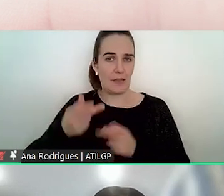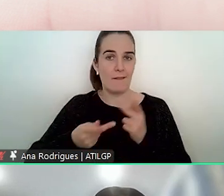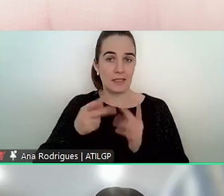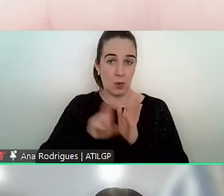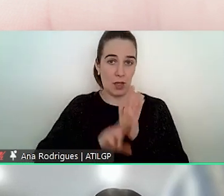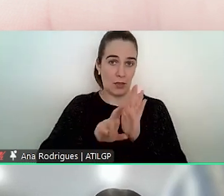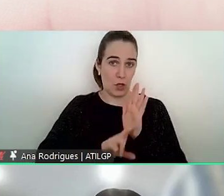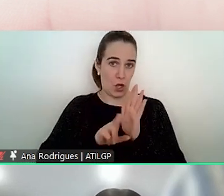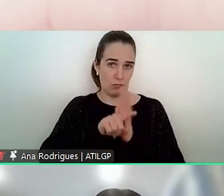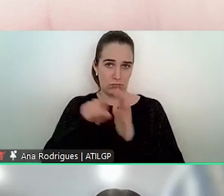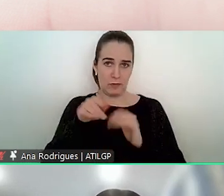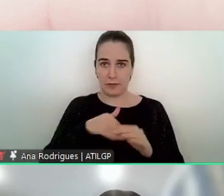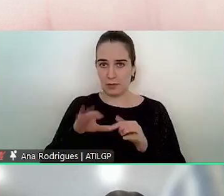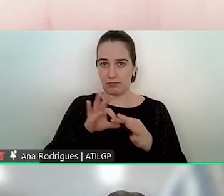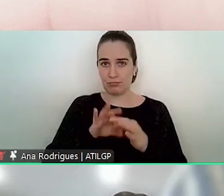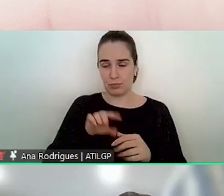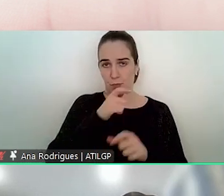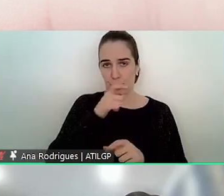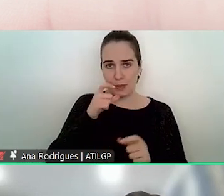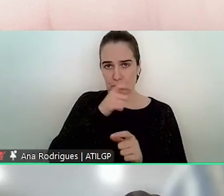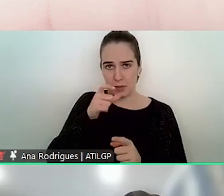relatório relativamente a estes compromissos,